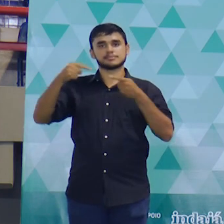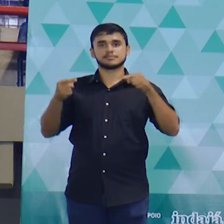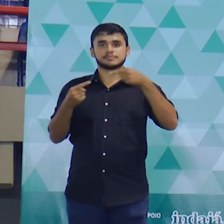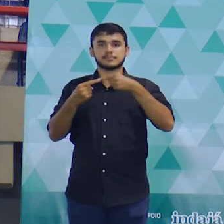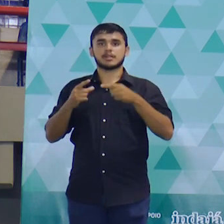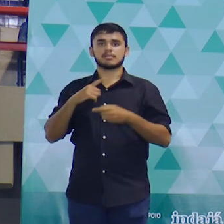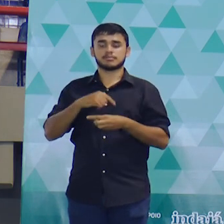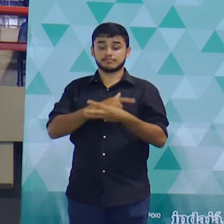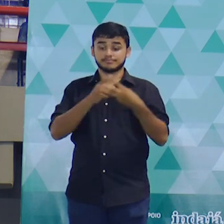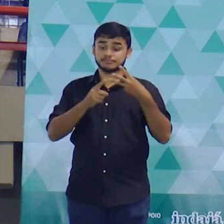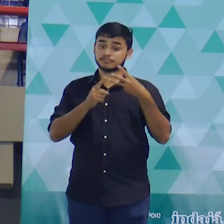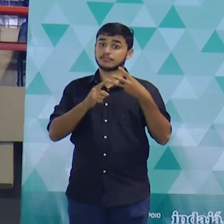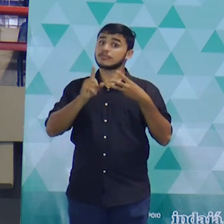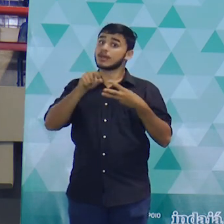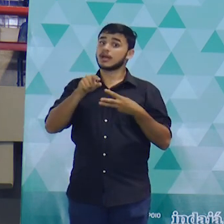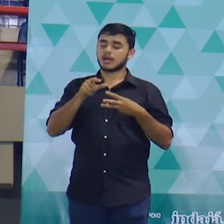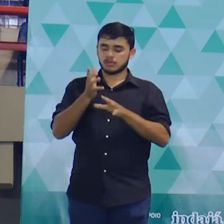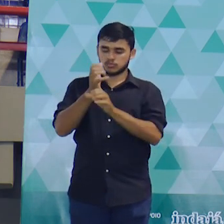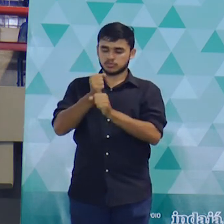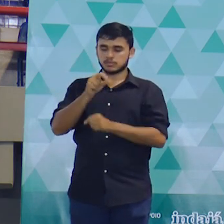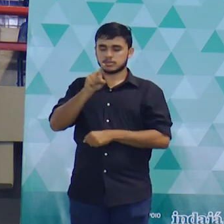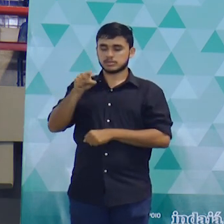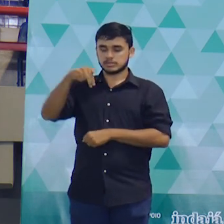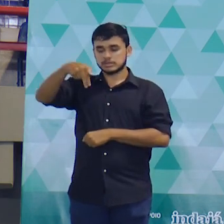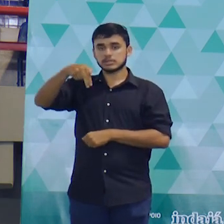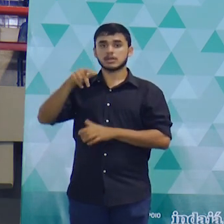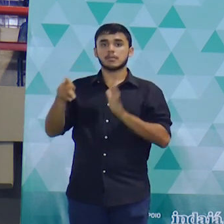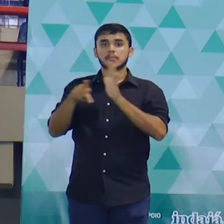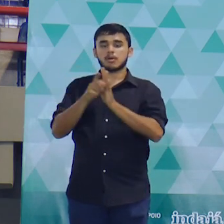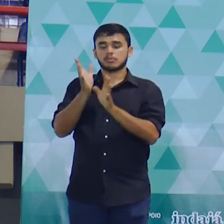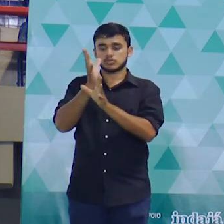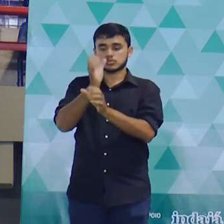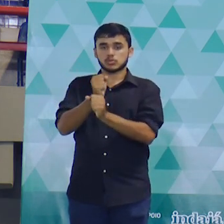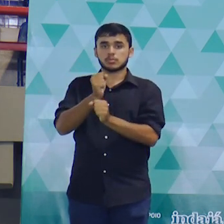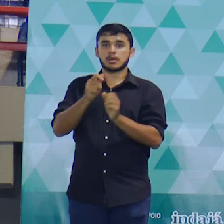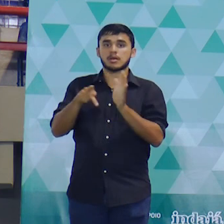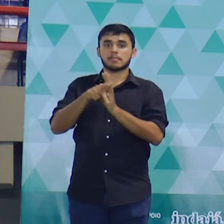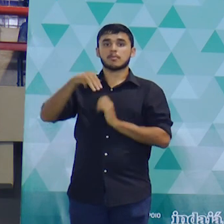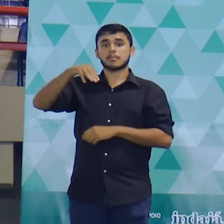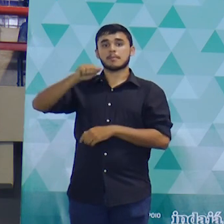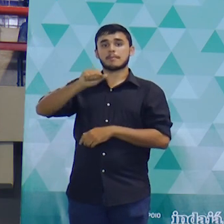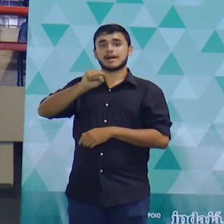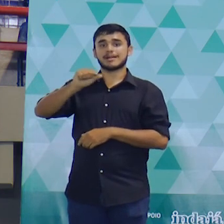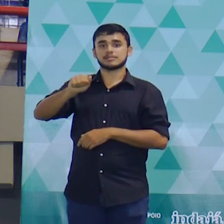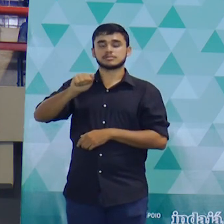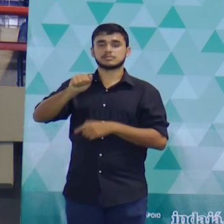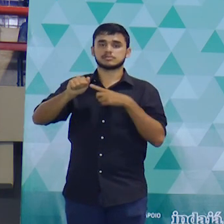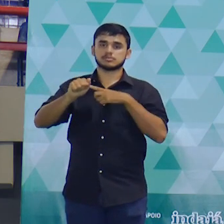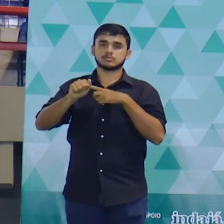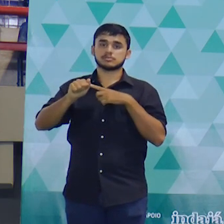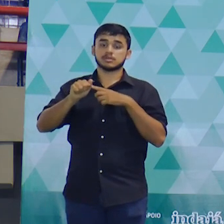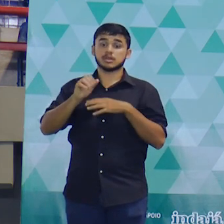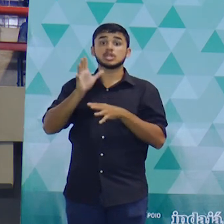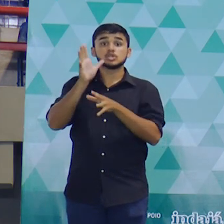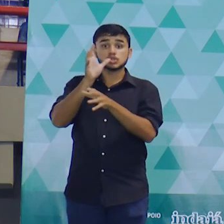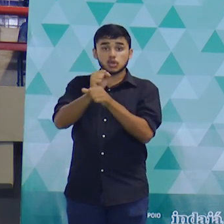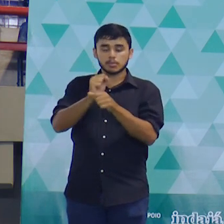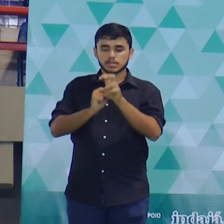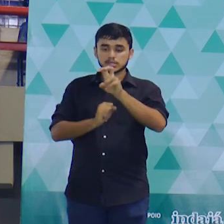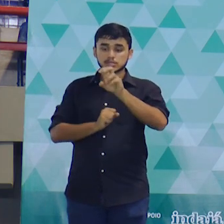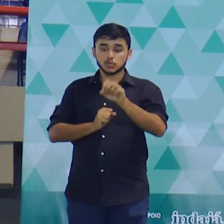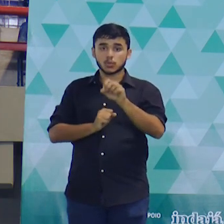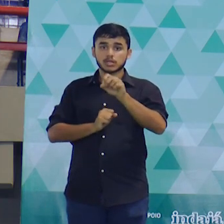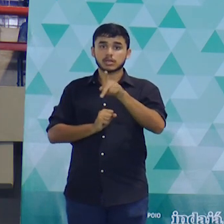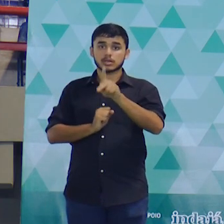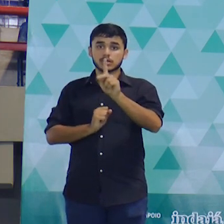calcular a massa de zinco, eu calculei pensando num rendimento de 100%. Deu 50 quilogramas. Como a questão